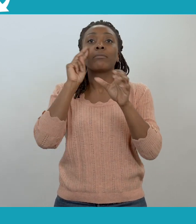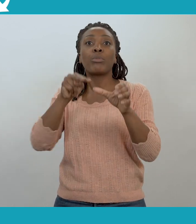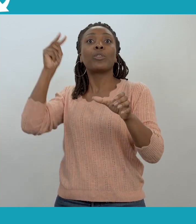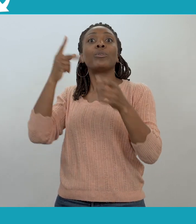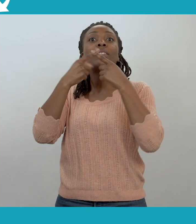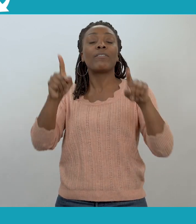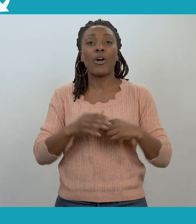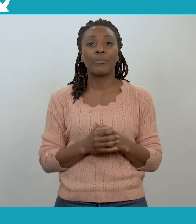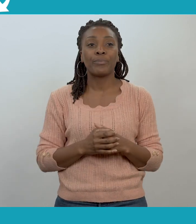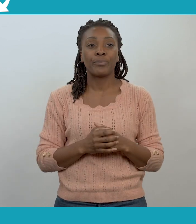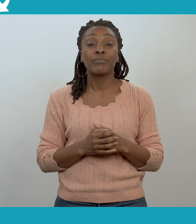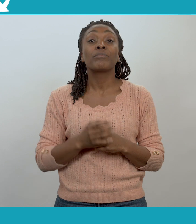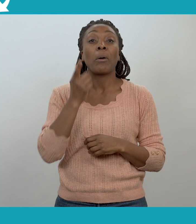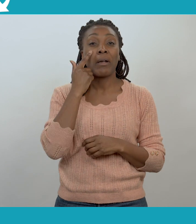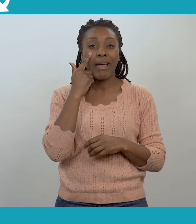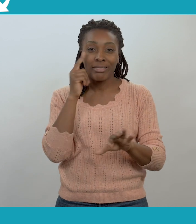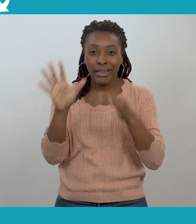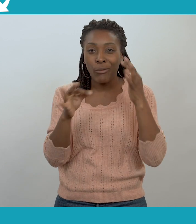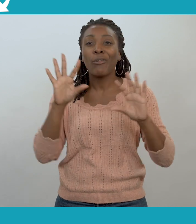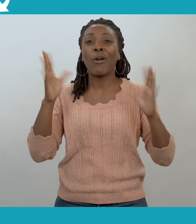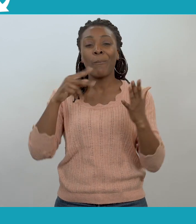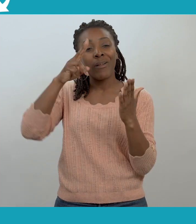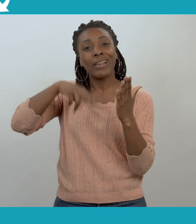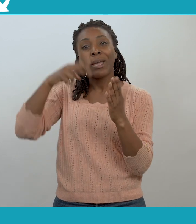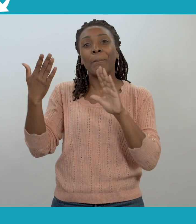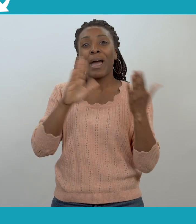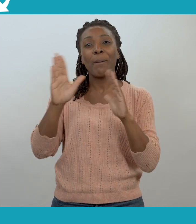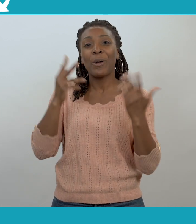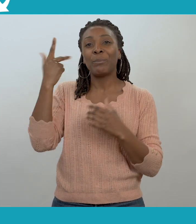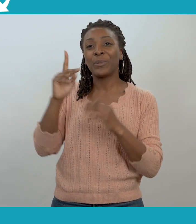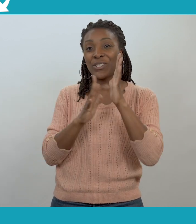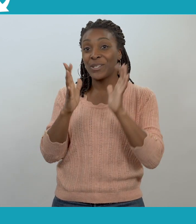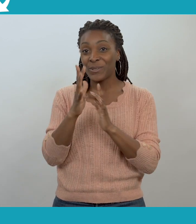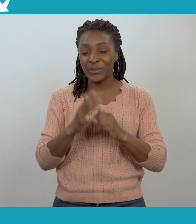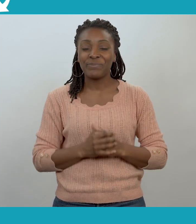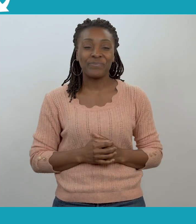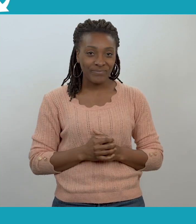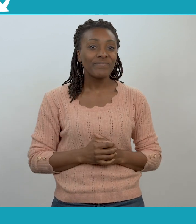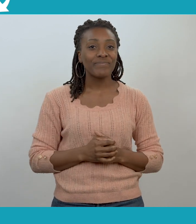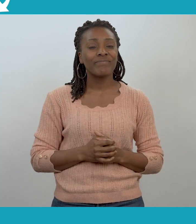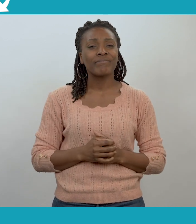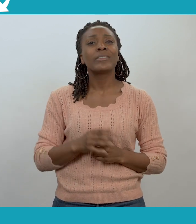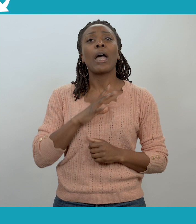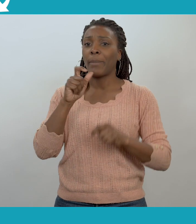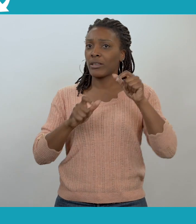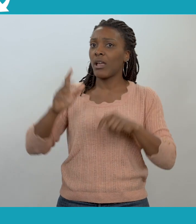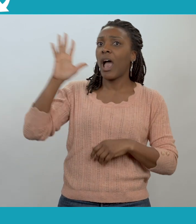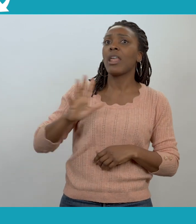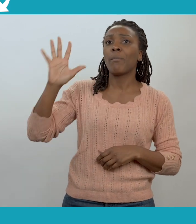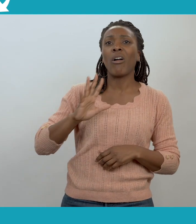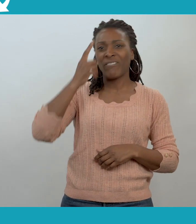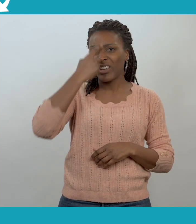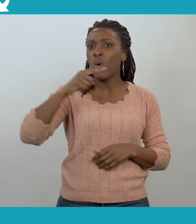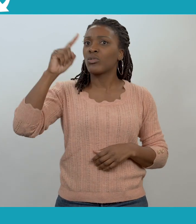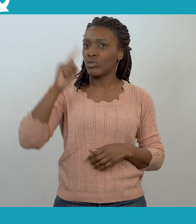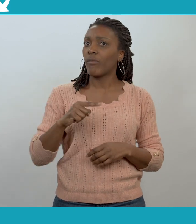perspective. Découvrons donc comment lire les paraboles de Jésus. Il y a beaucoup de grands enseignants qui, au fil des